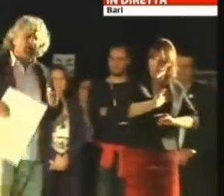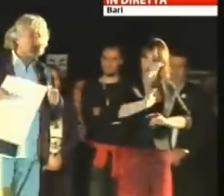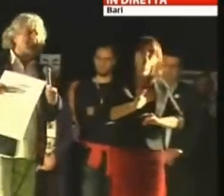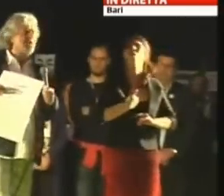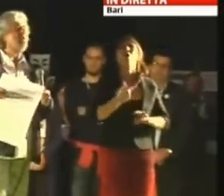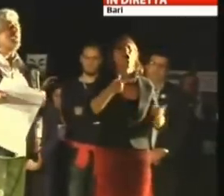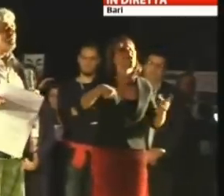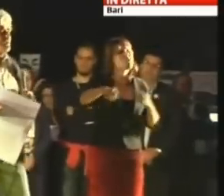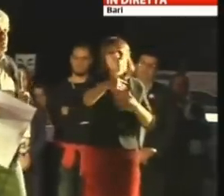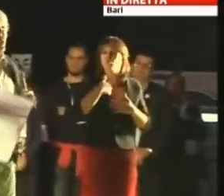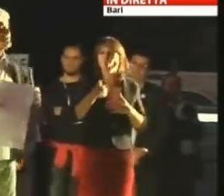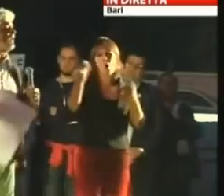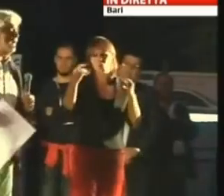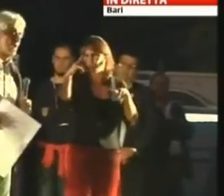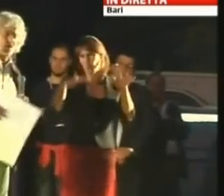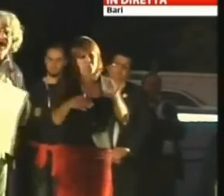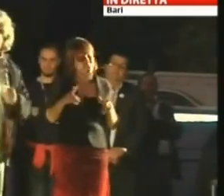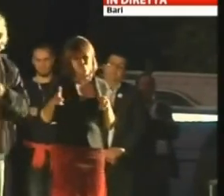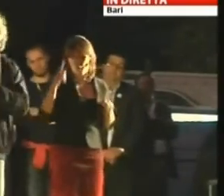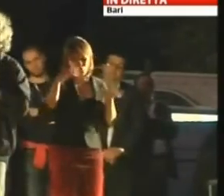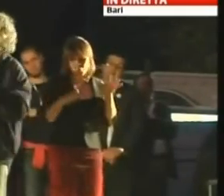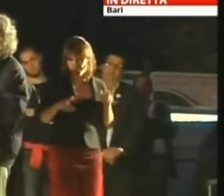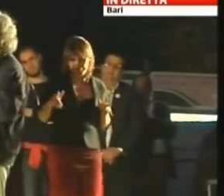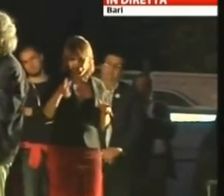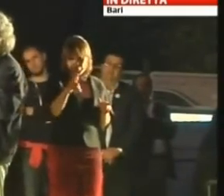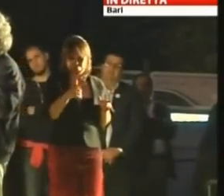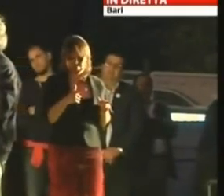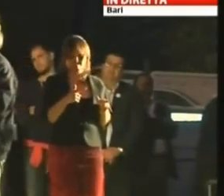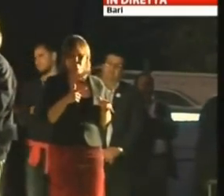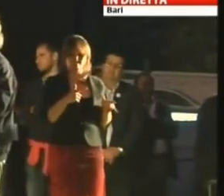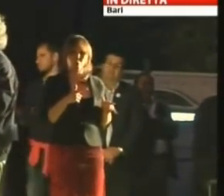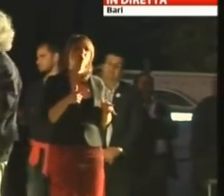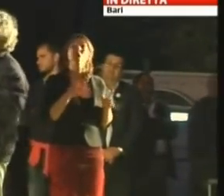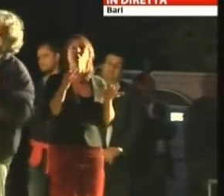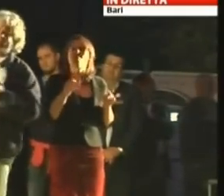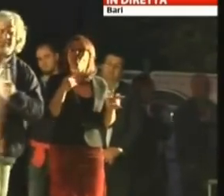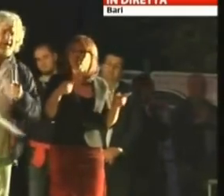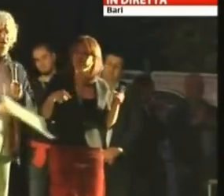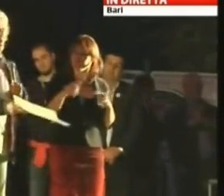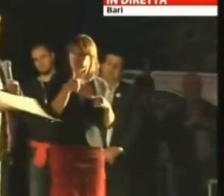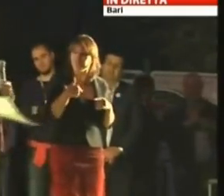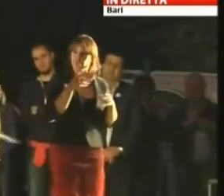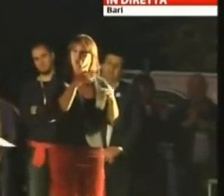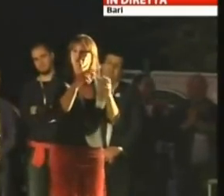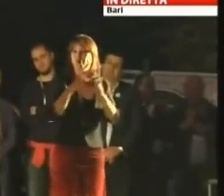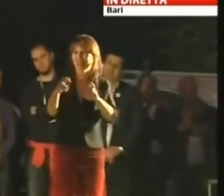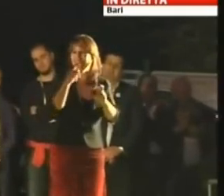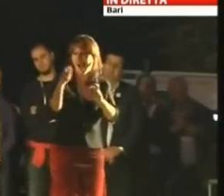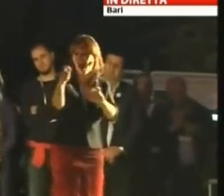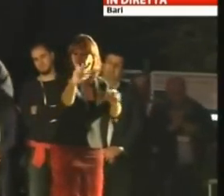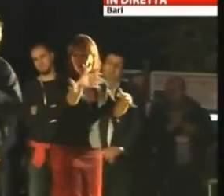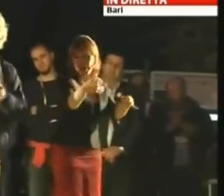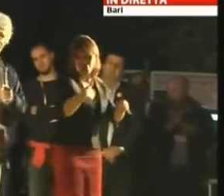Perché noi non abbiamo il minimo dubbio, lo sanno anche loro. Abbiamo fatto un sondaggio dei nostri, un po' di parte, ma comunque siamo